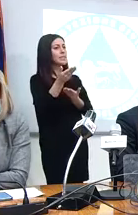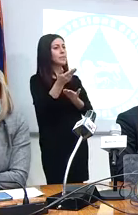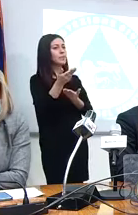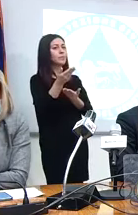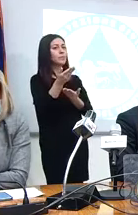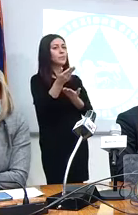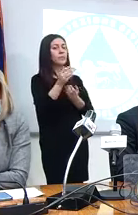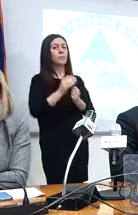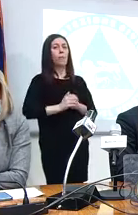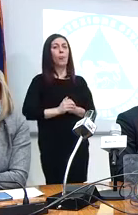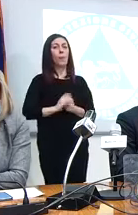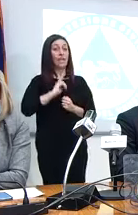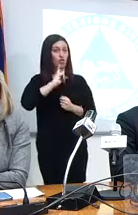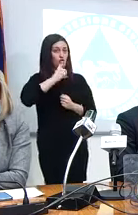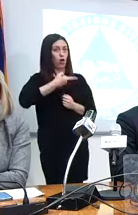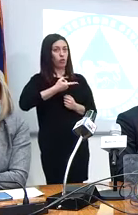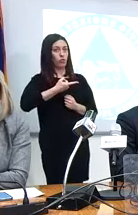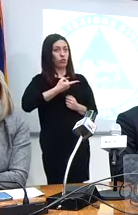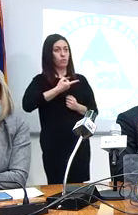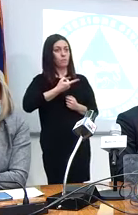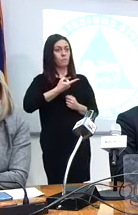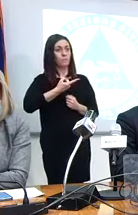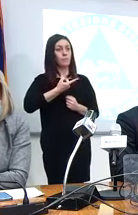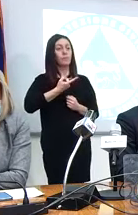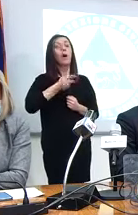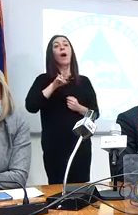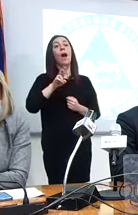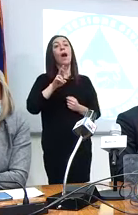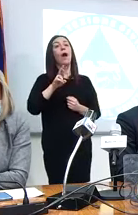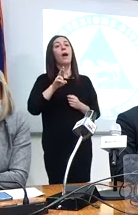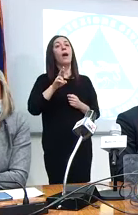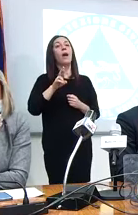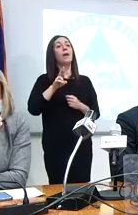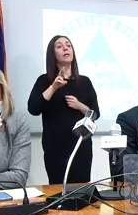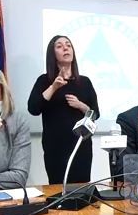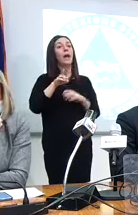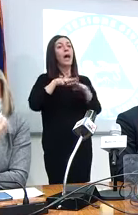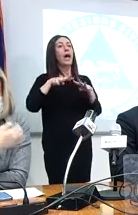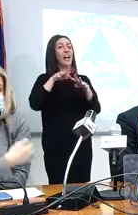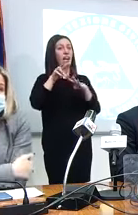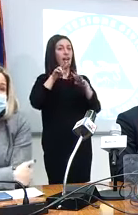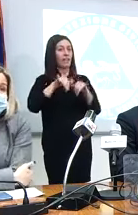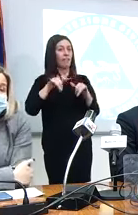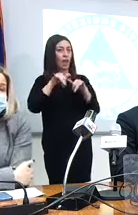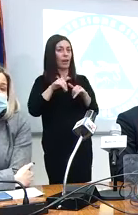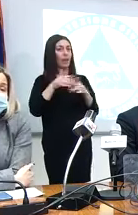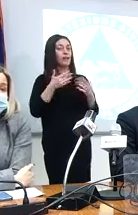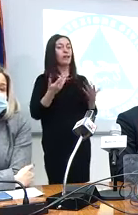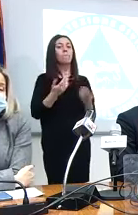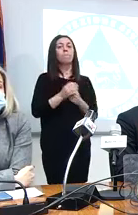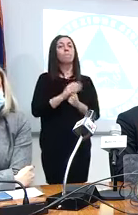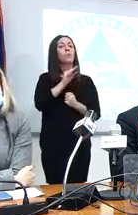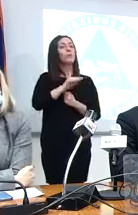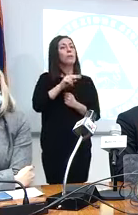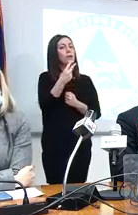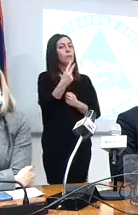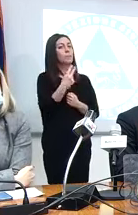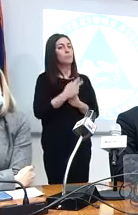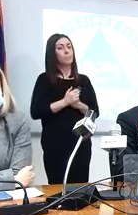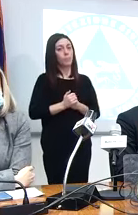testata. Grazie, Giorgio Malavasi, Gente Veneta. Buongiorno. Buongiorno. Due domande. Una, visto